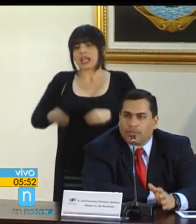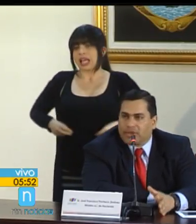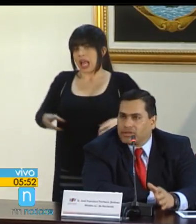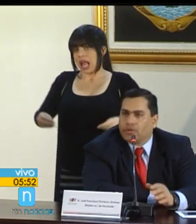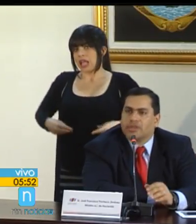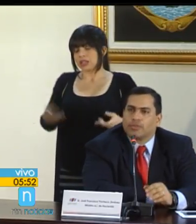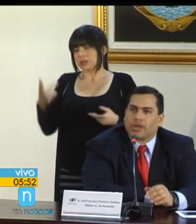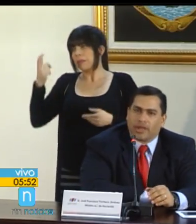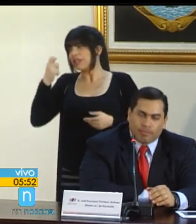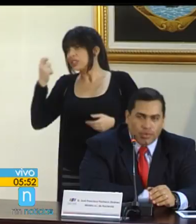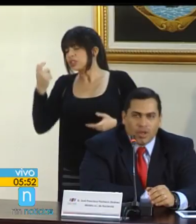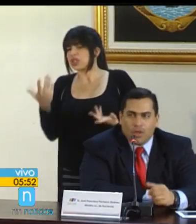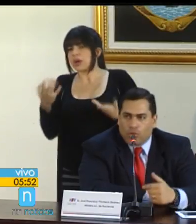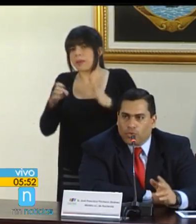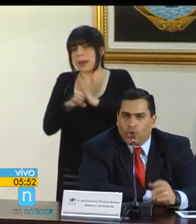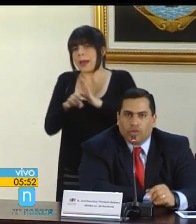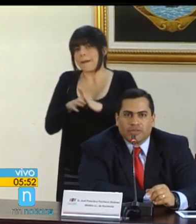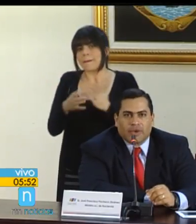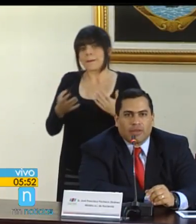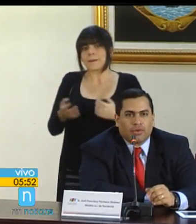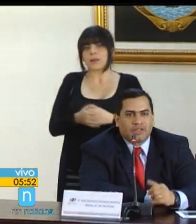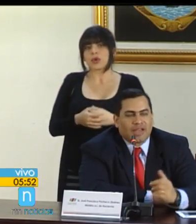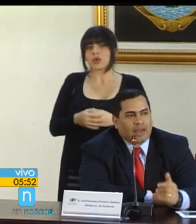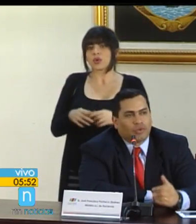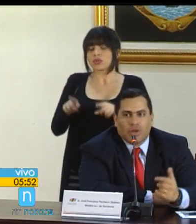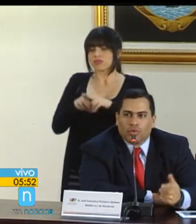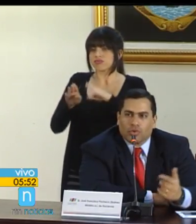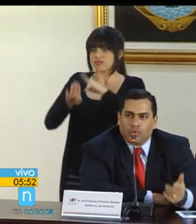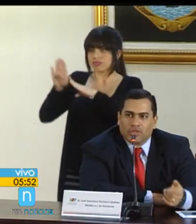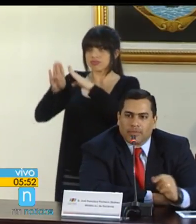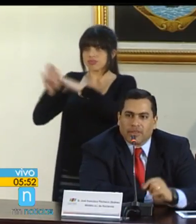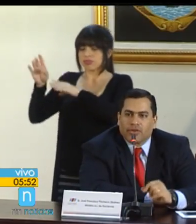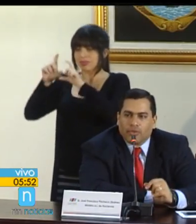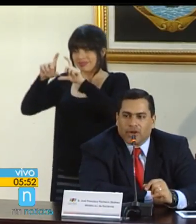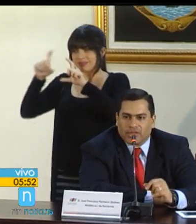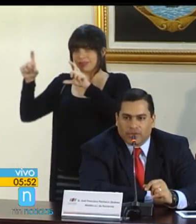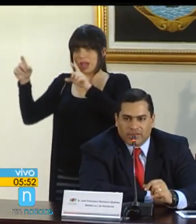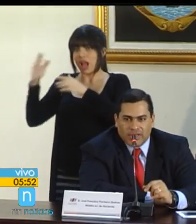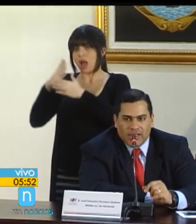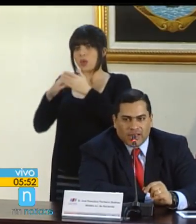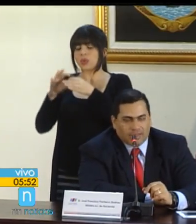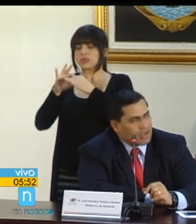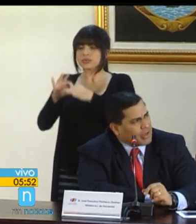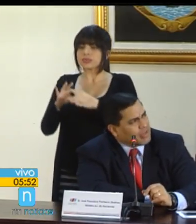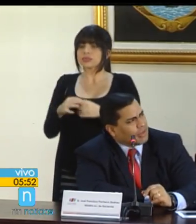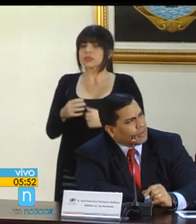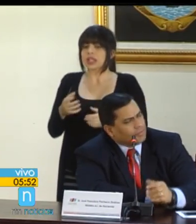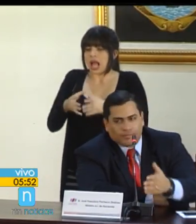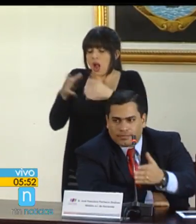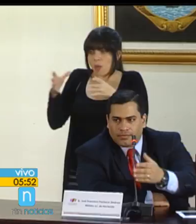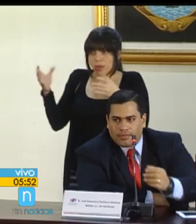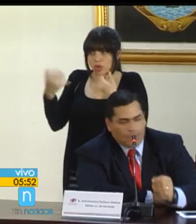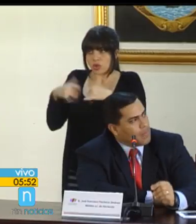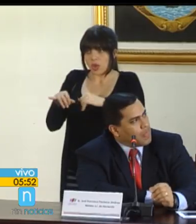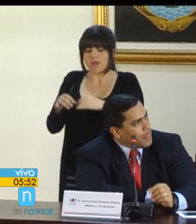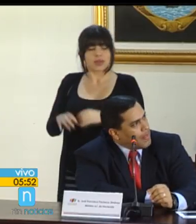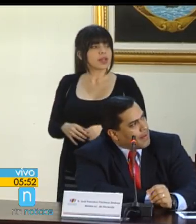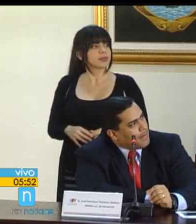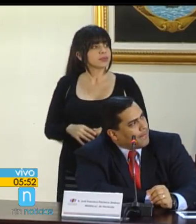hablamos de pensiones, por ejemplo, como uno de los disparadores, y hablamos de algunos rubros también de remuneraciones que están creciendo.